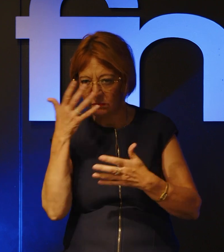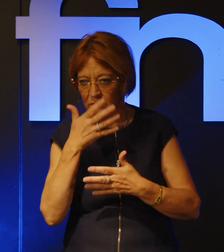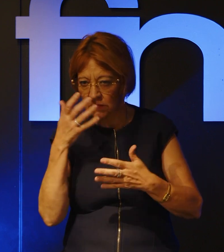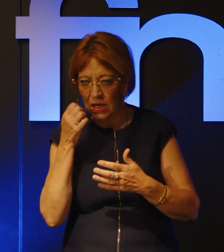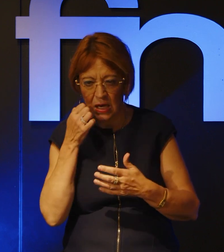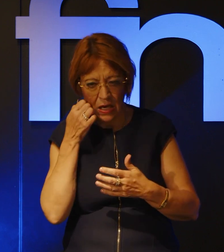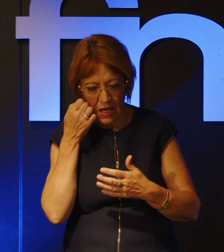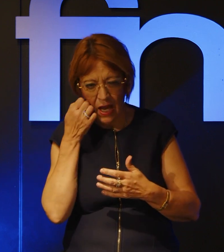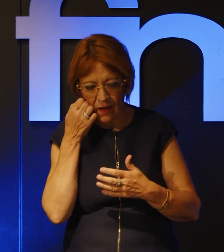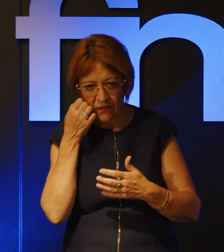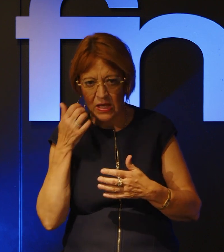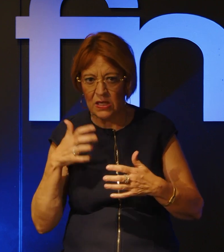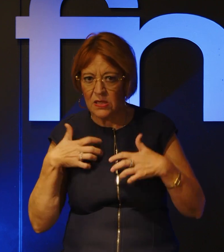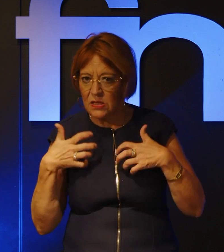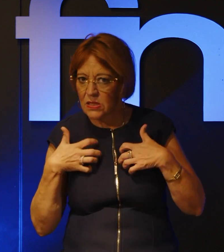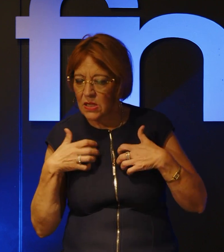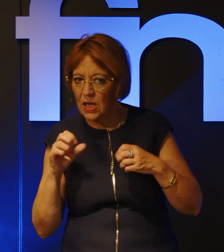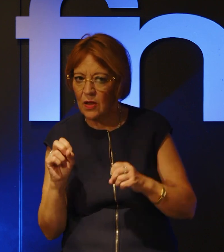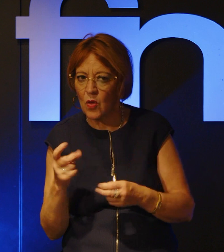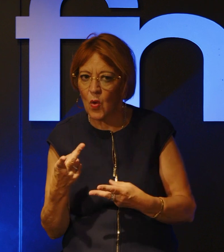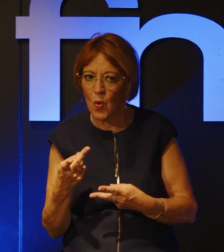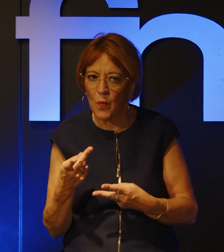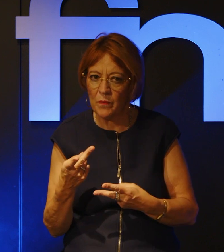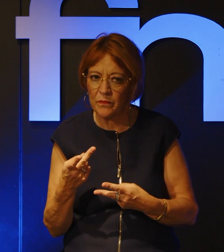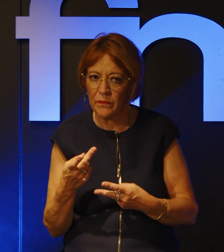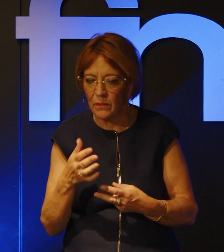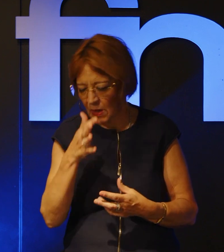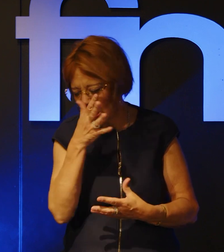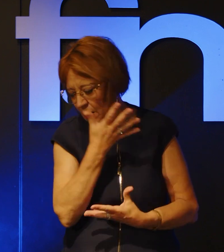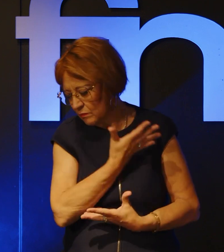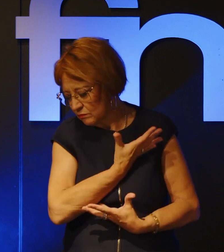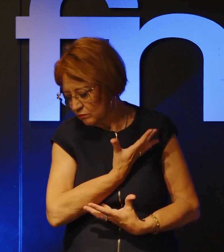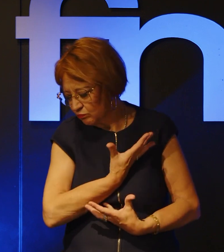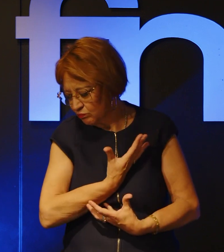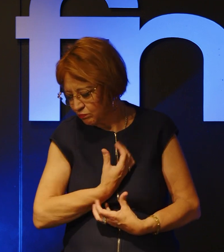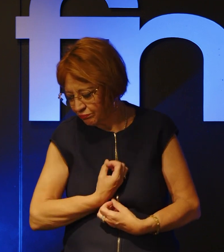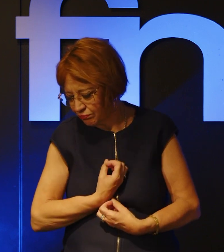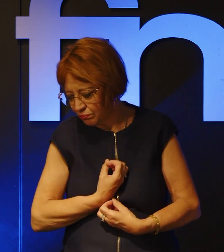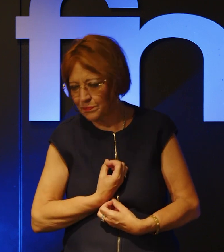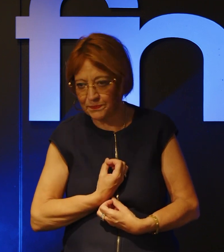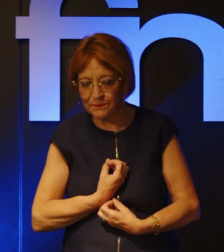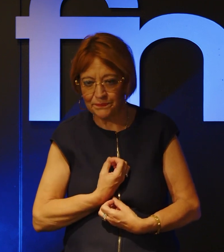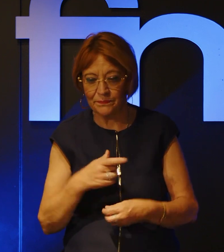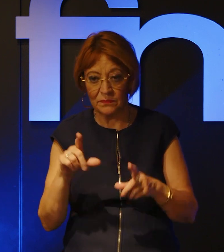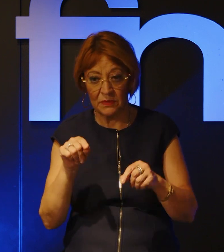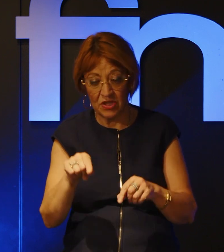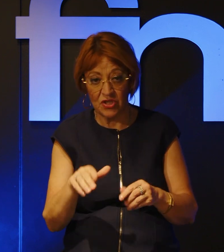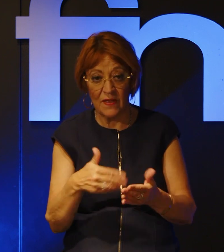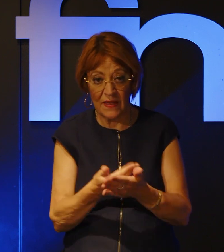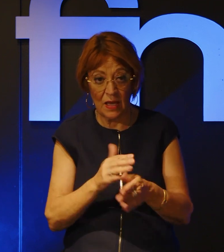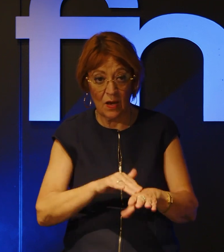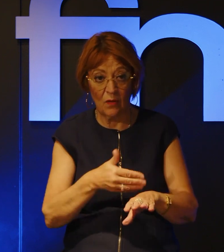graves como a ansiedade ou como a depressão em última análise e também isto acaba por